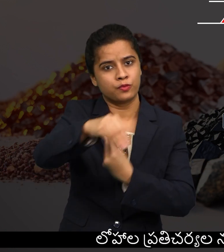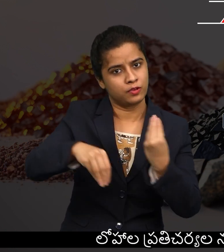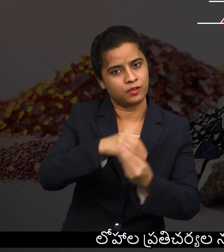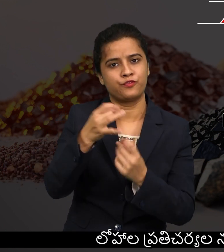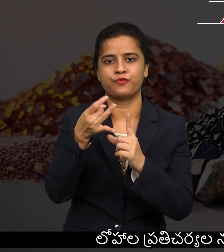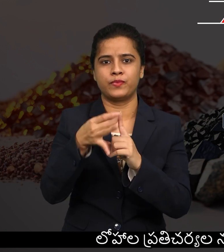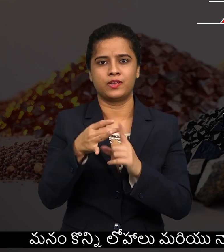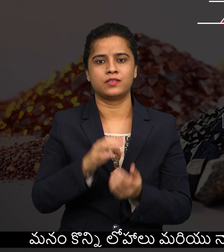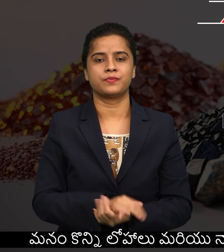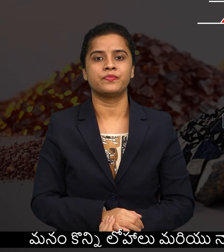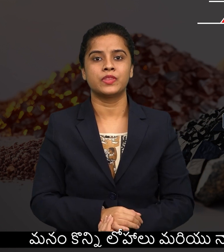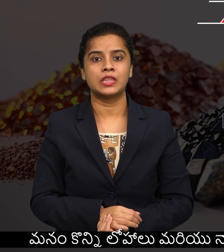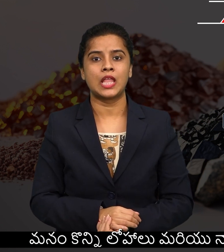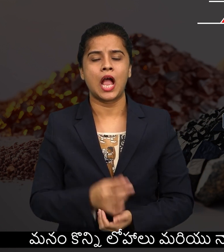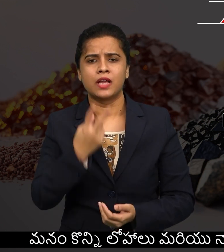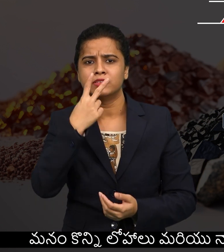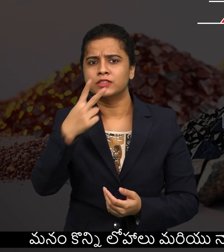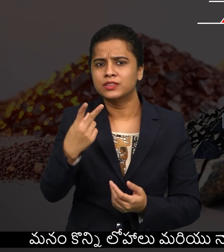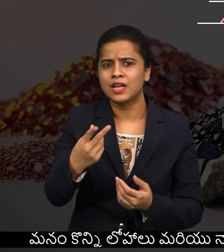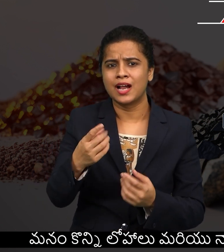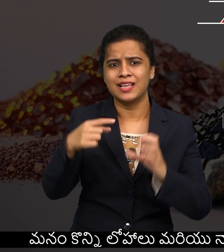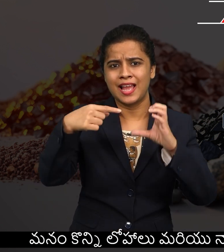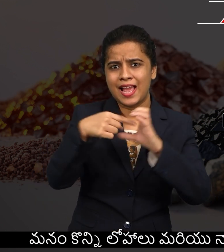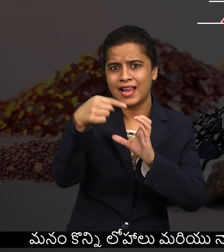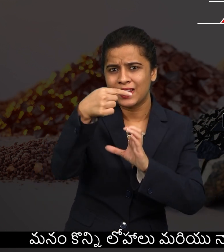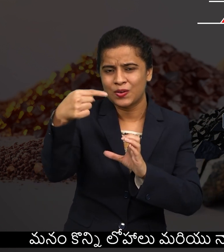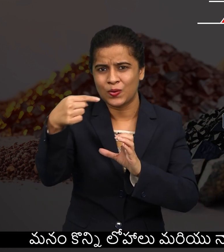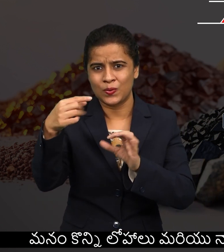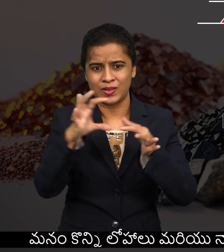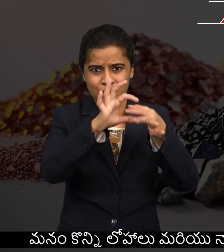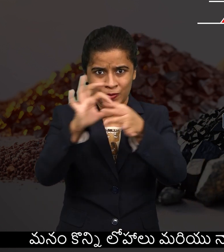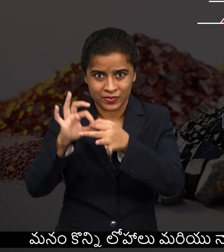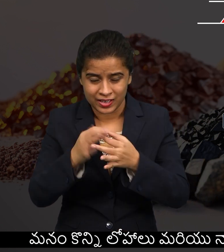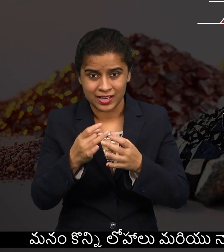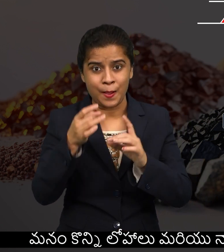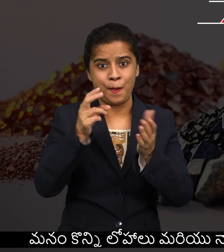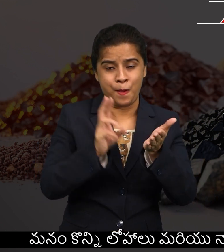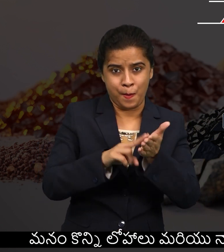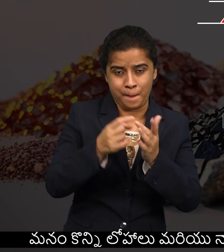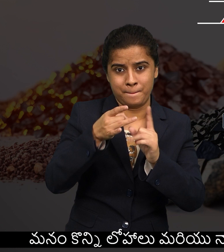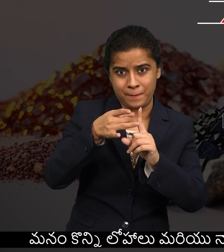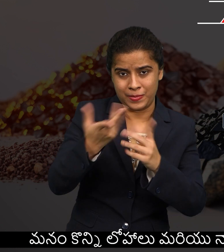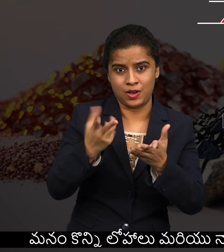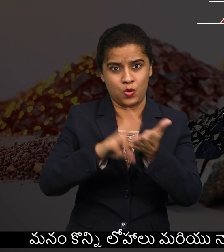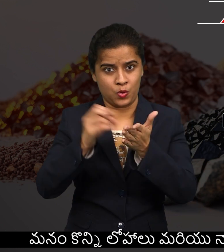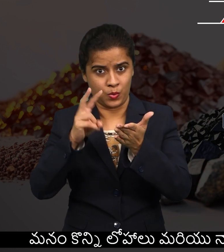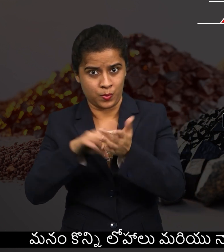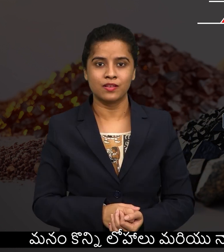చూసాము. మనం కొన్ని లోహాలు మరియు నాన్ లోహాల ఎలక్ట్రానిక్ కాన్ఫిగరేషన్ను